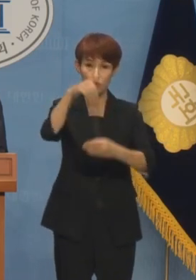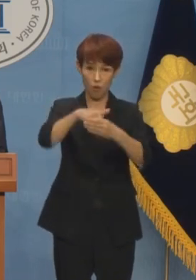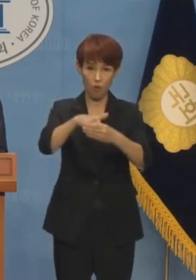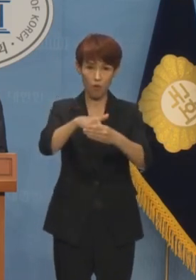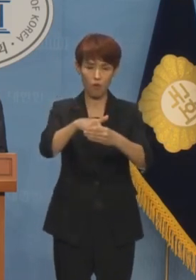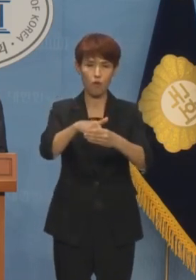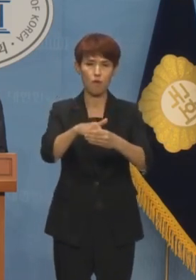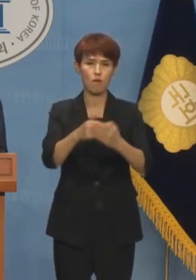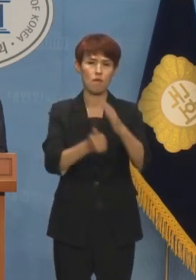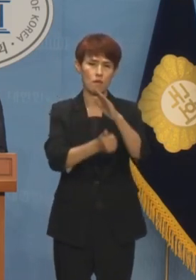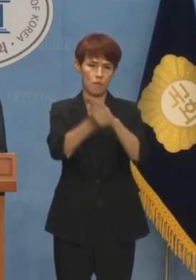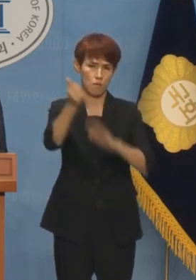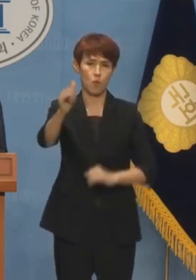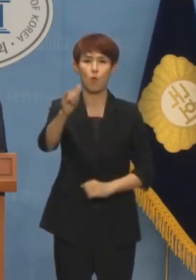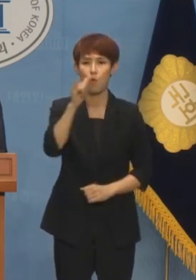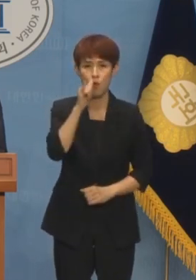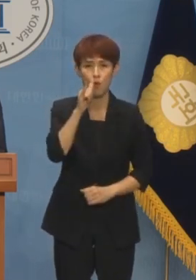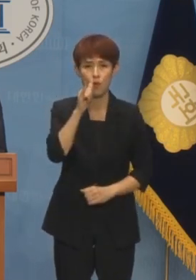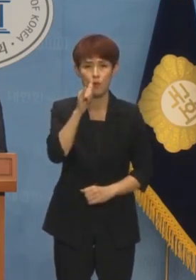있습니다.